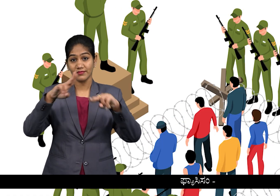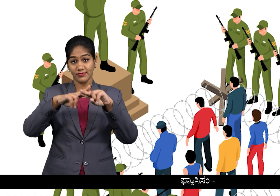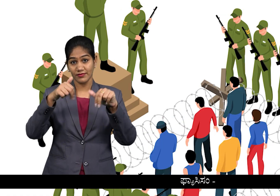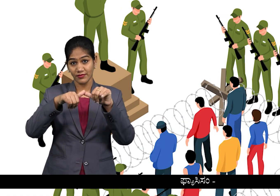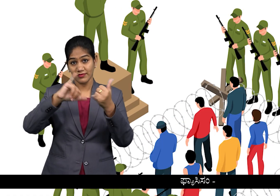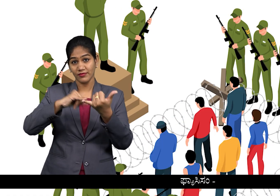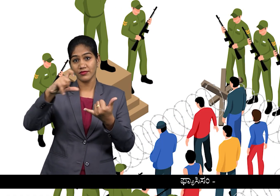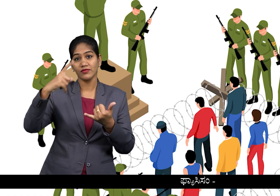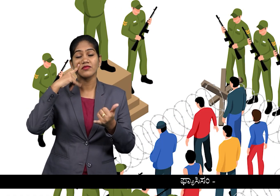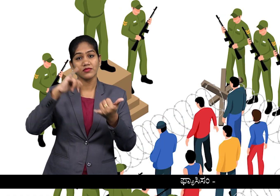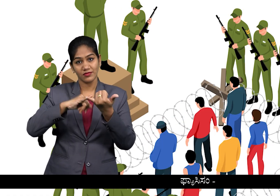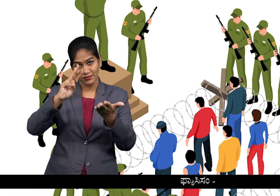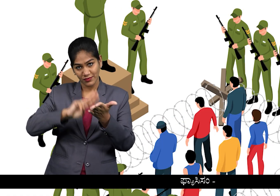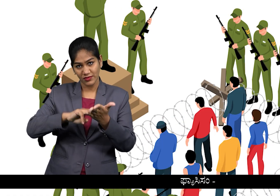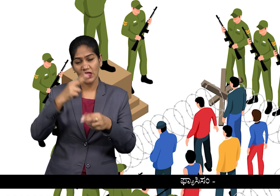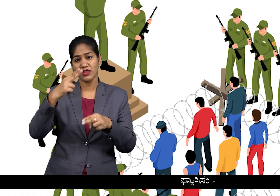ಫ್ಯಾಸಿಸಂ